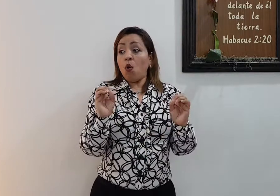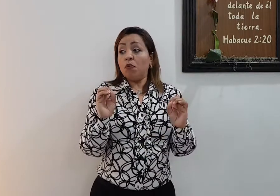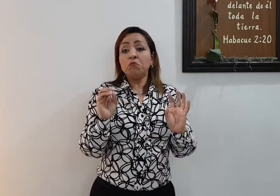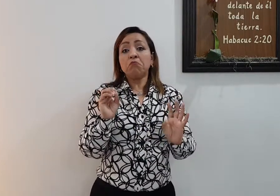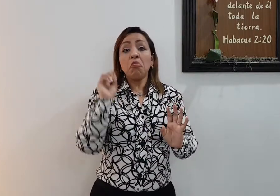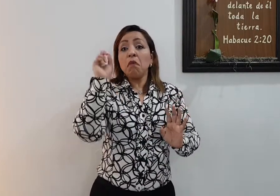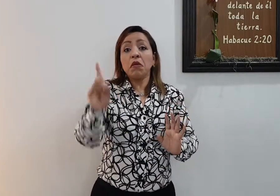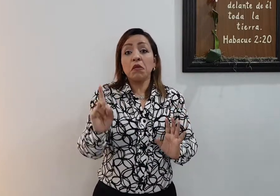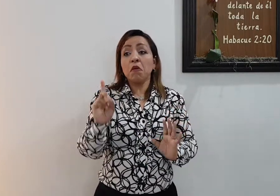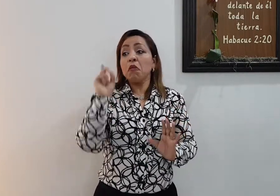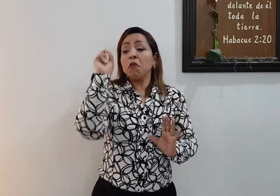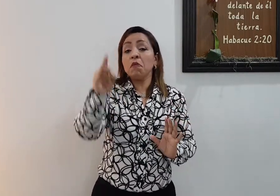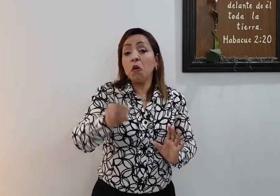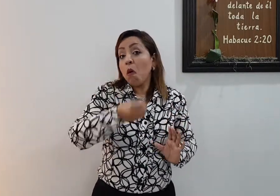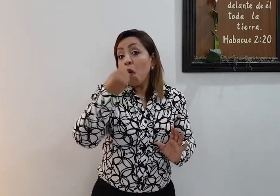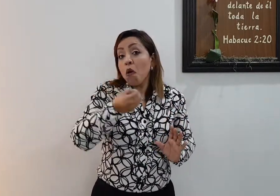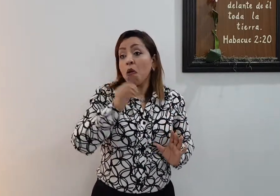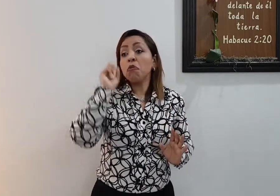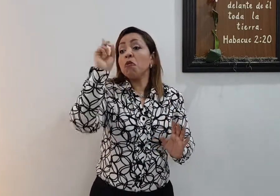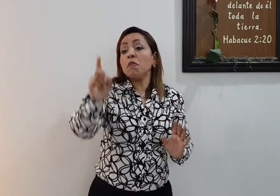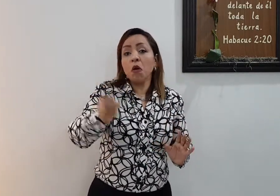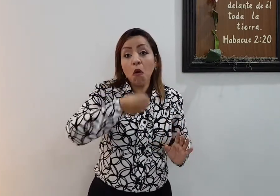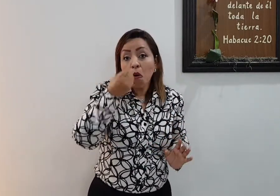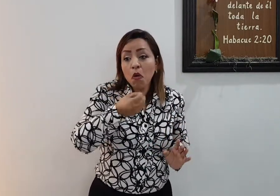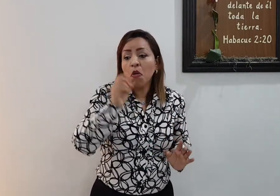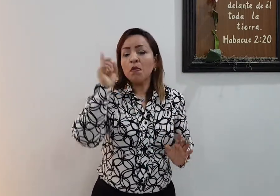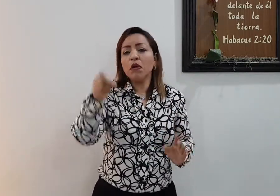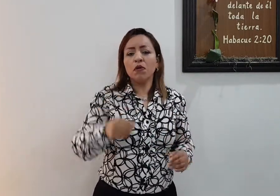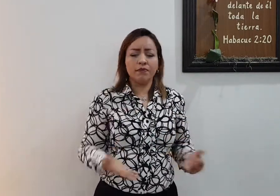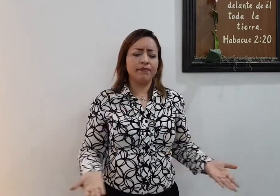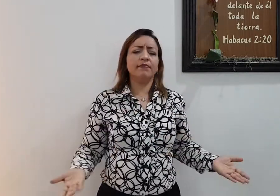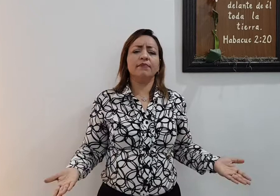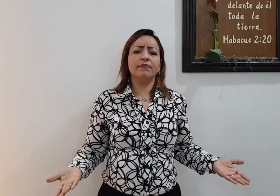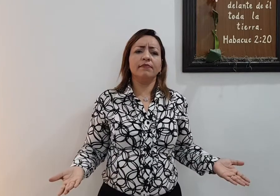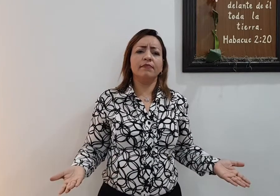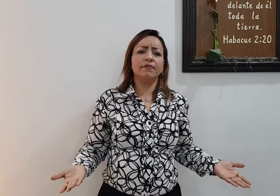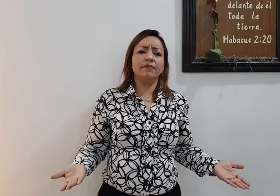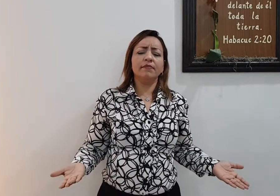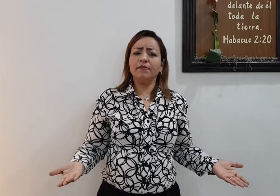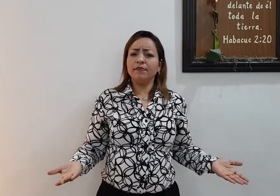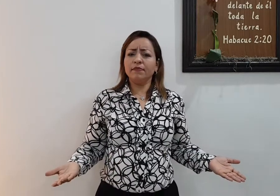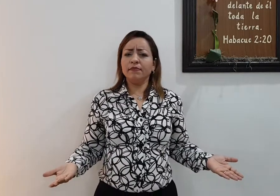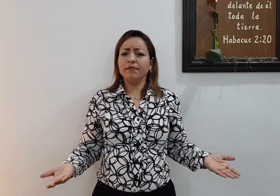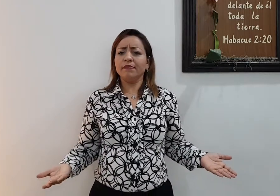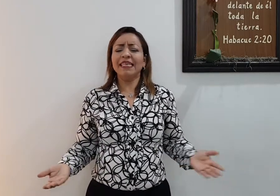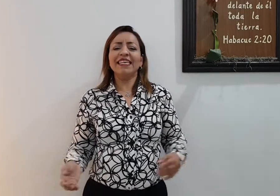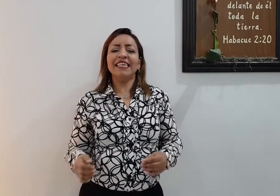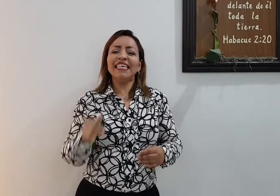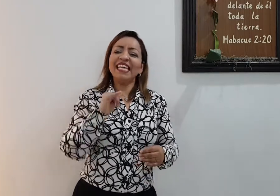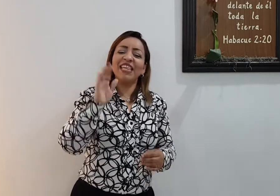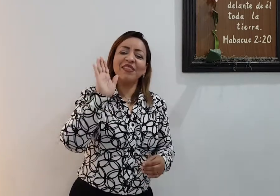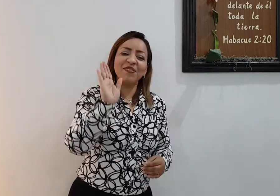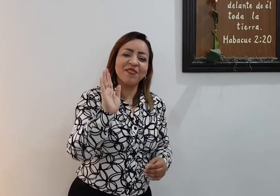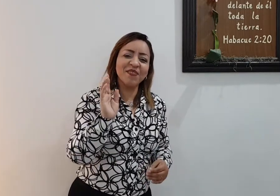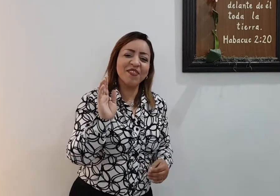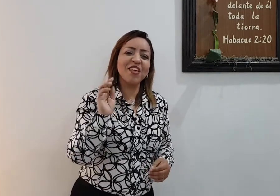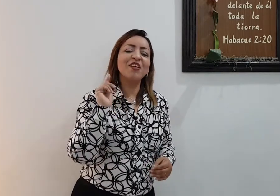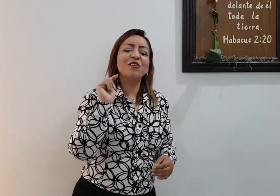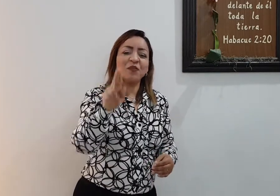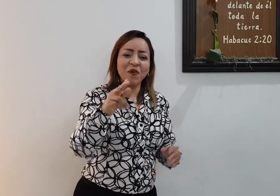hermano. Y no crean, nada más dicen, Padre nuestro, qué bueno está esto. Y esa es su oración. Yo no sé si es una oración o